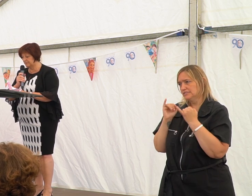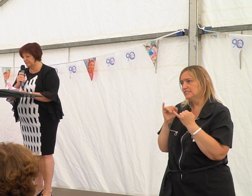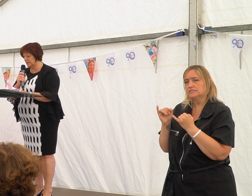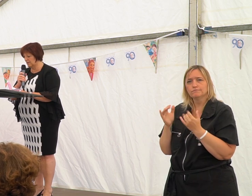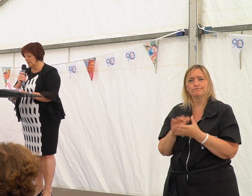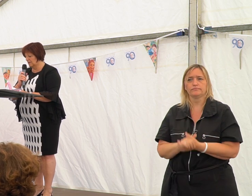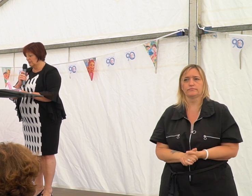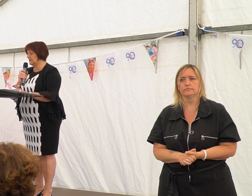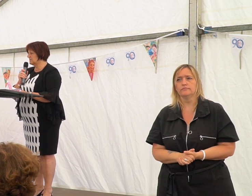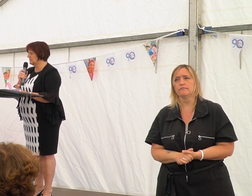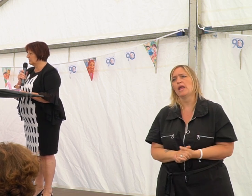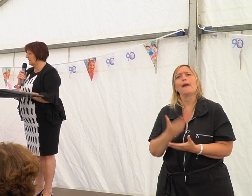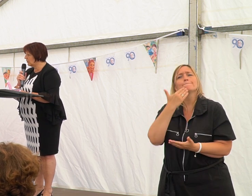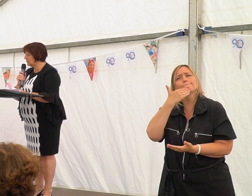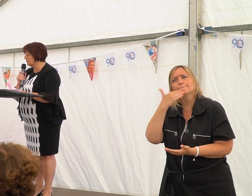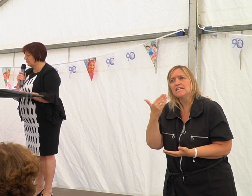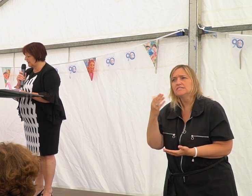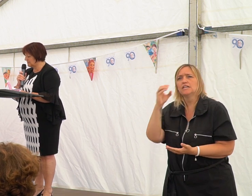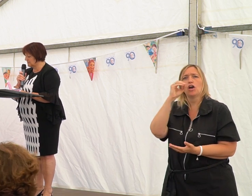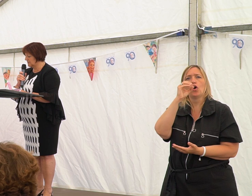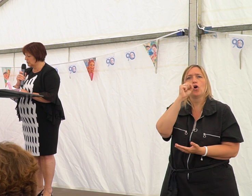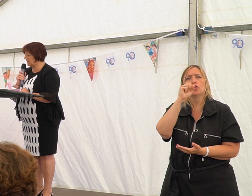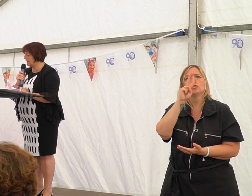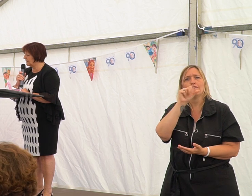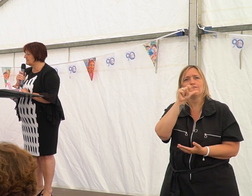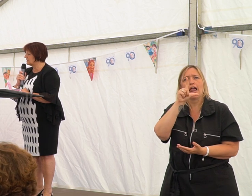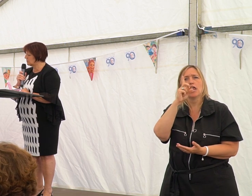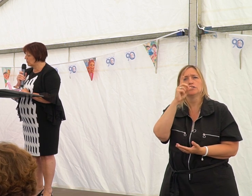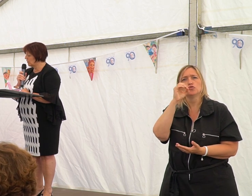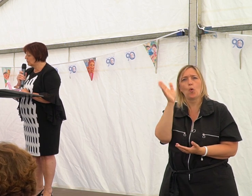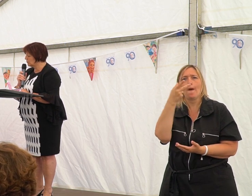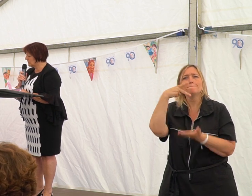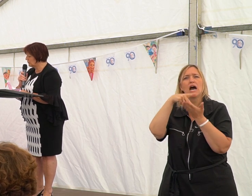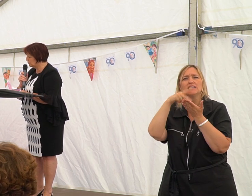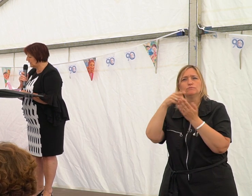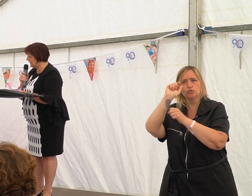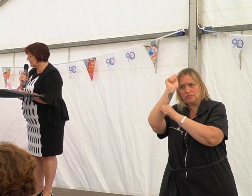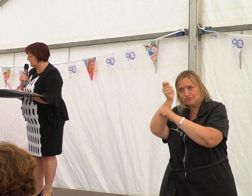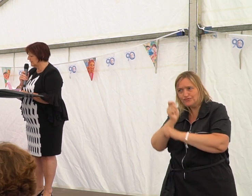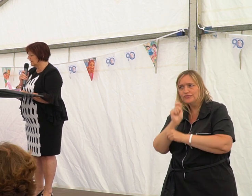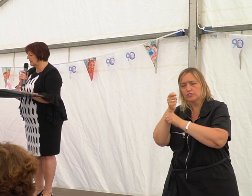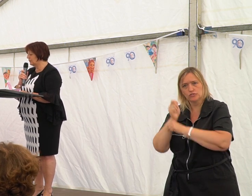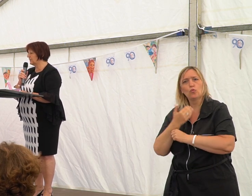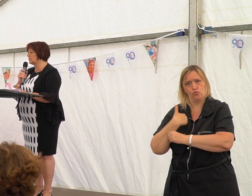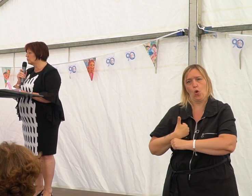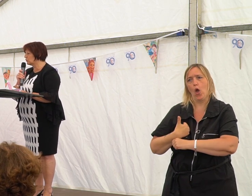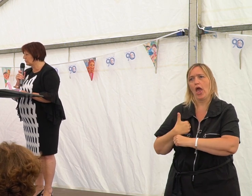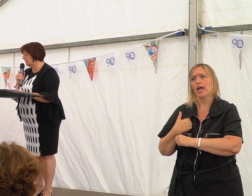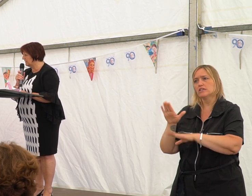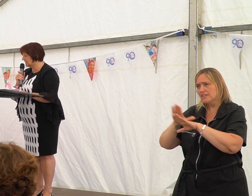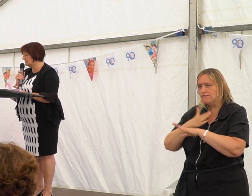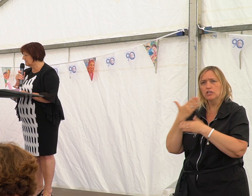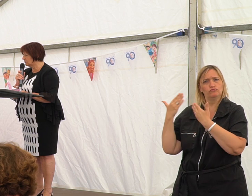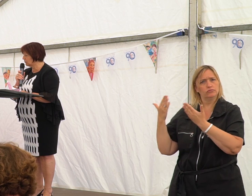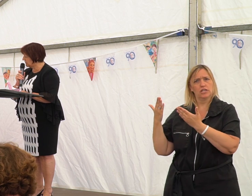initiative. Merci à Osvaldo Paris pour la réalisation d'une statue à laquelle il a offert toute son